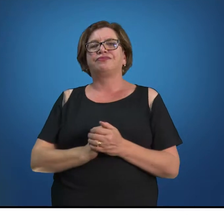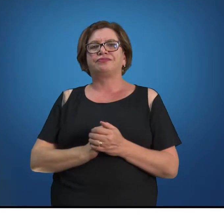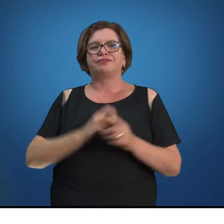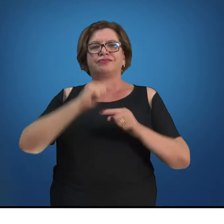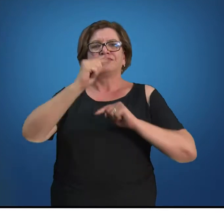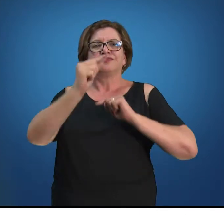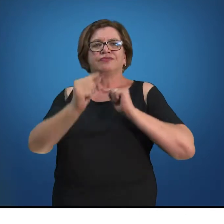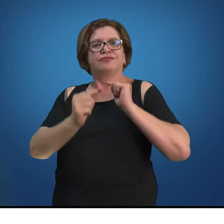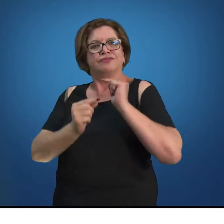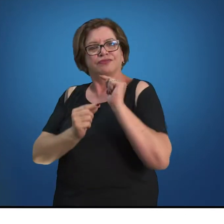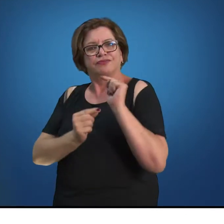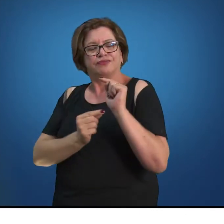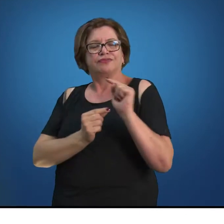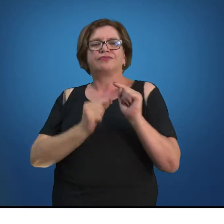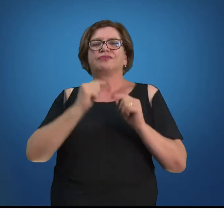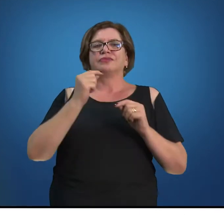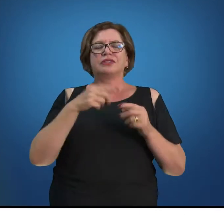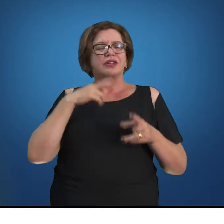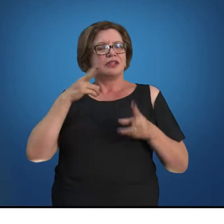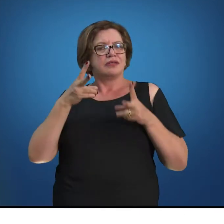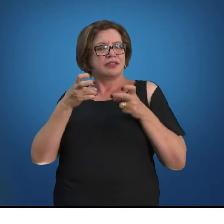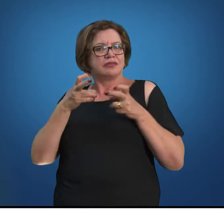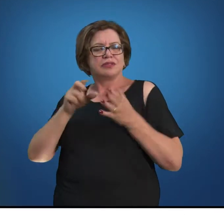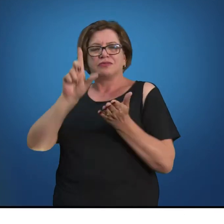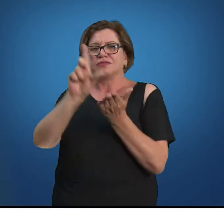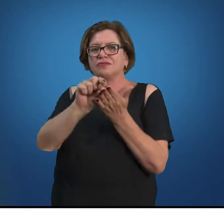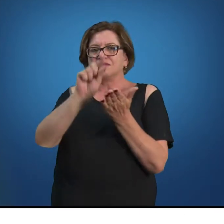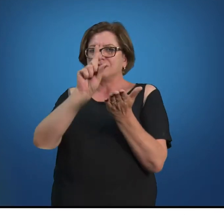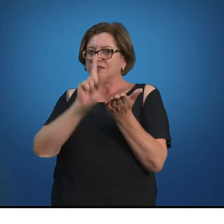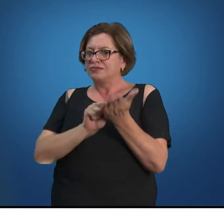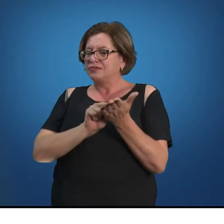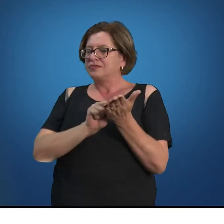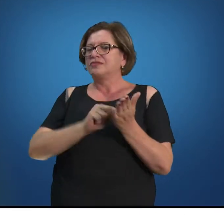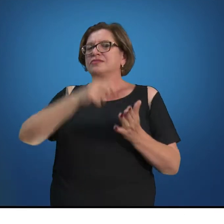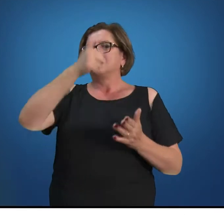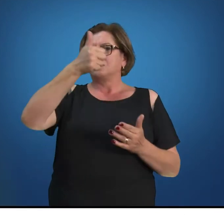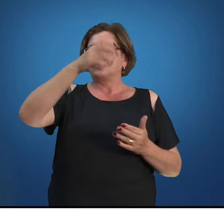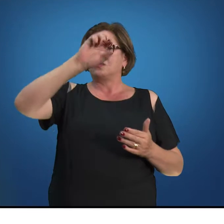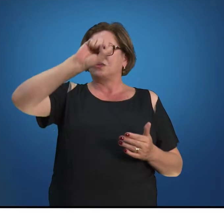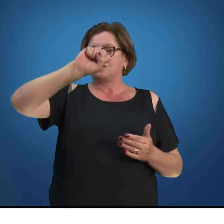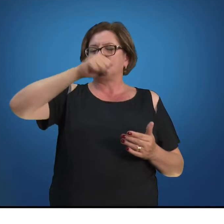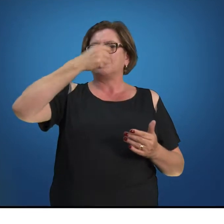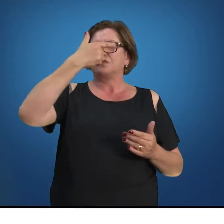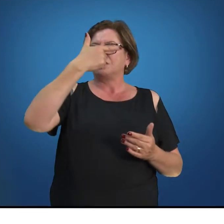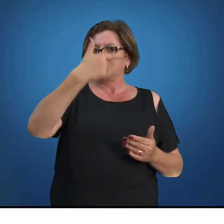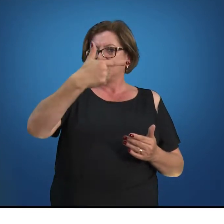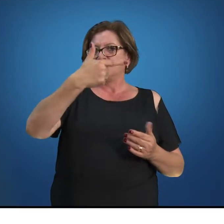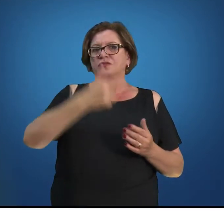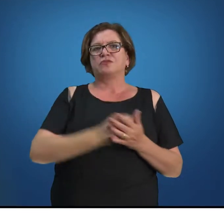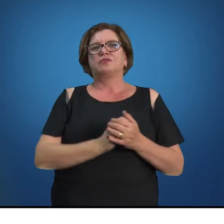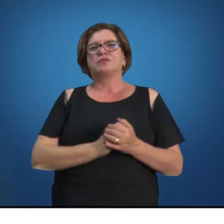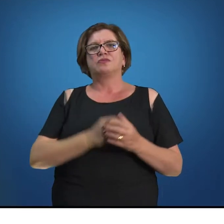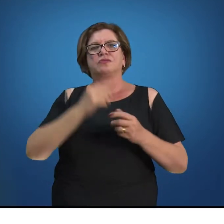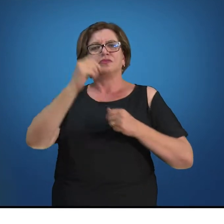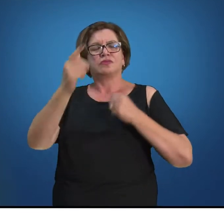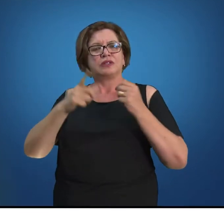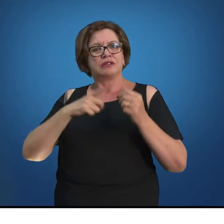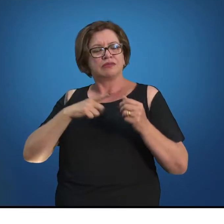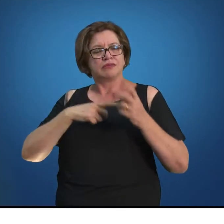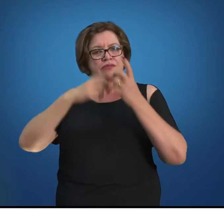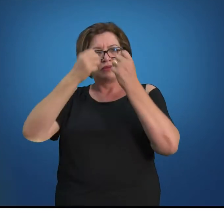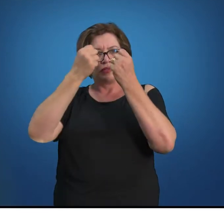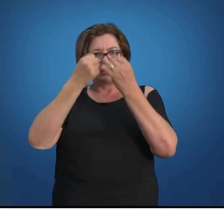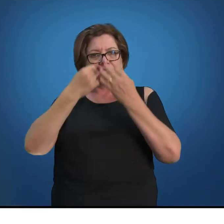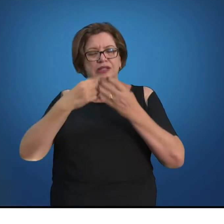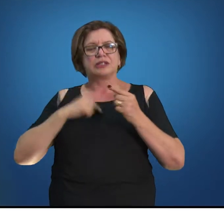Dando sequência à análise, no artigo 182 da Constituição Federal, menciona que tem